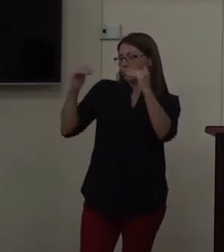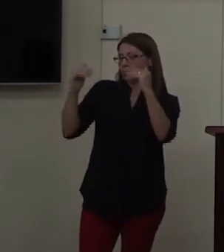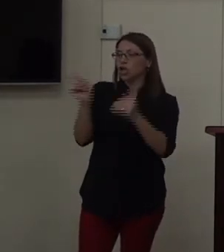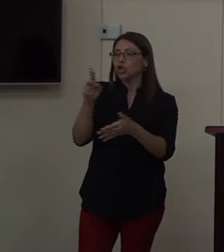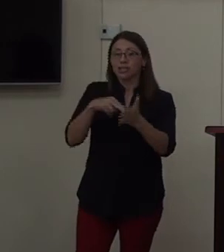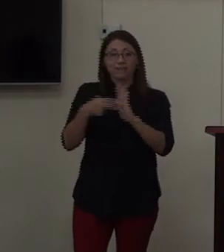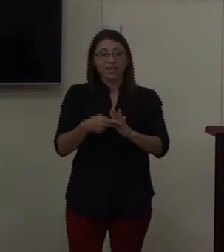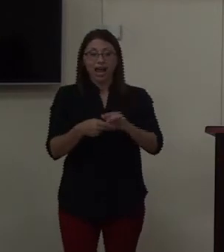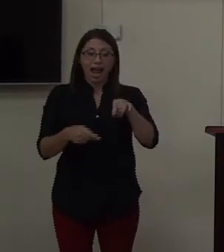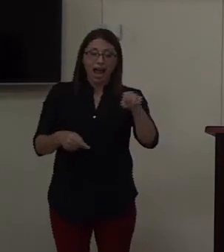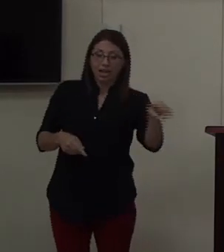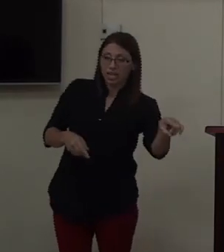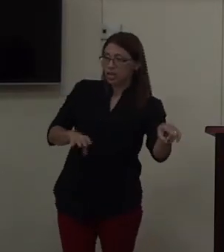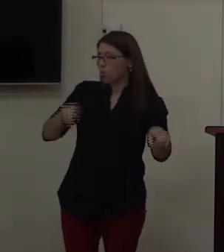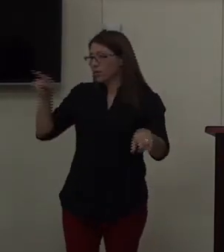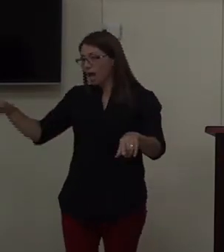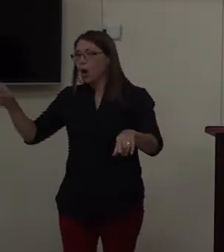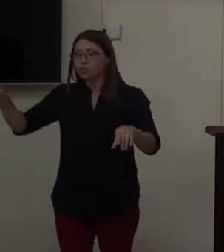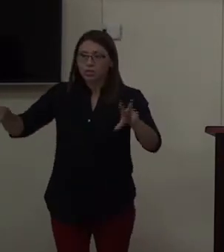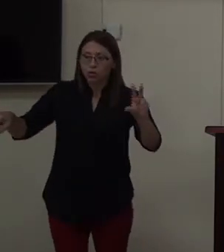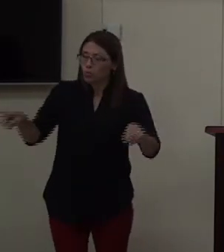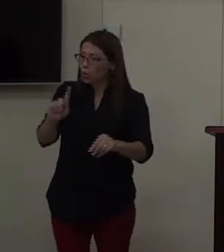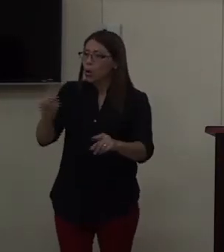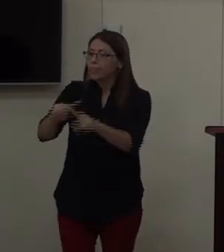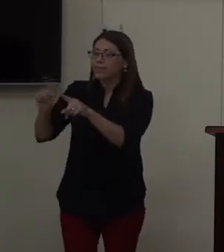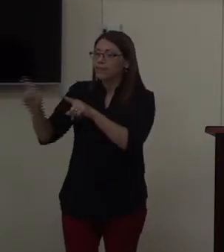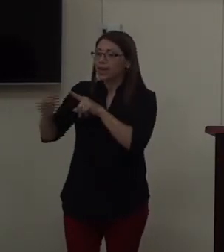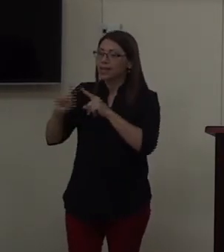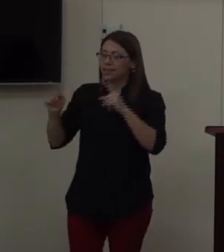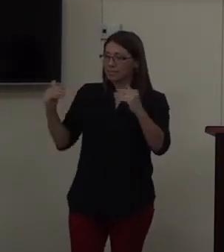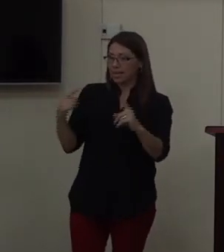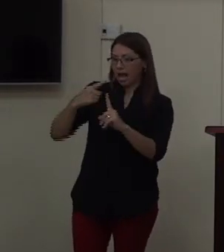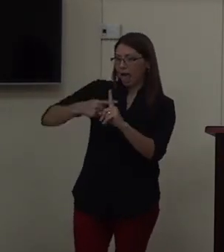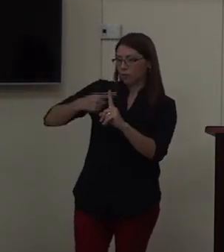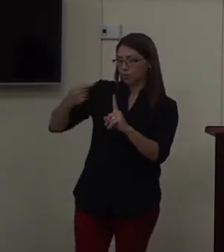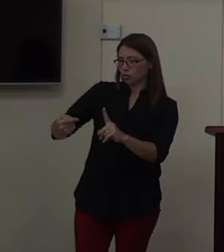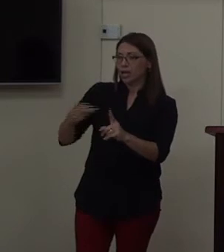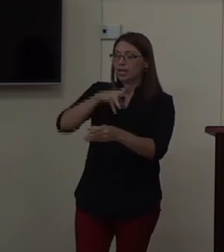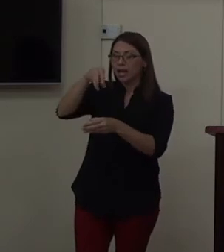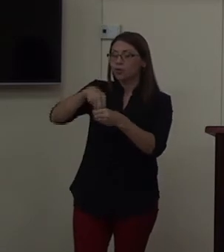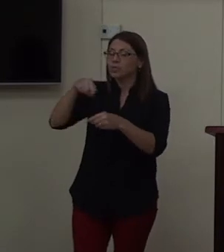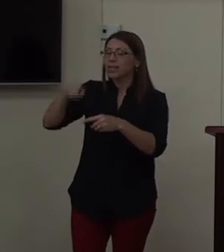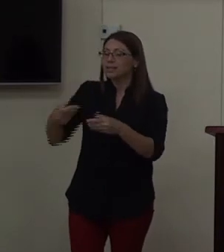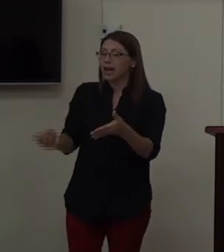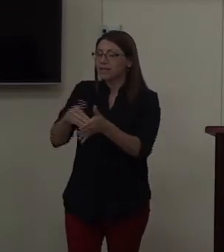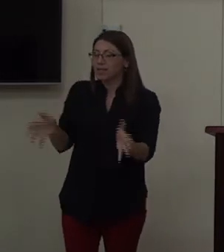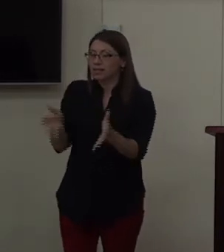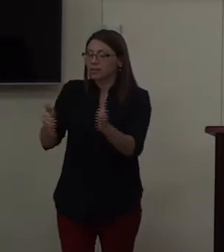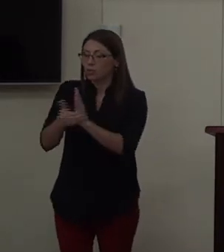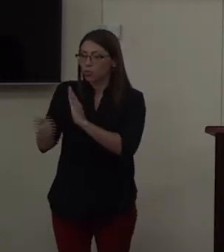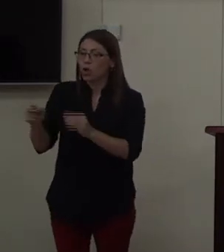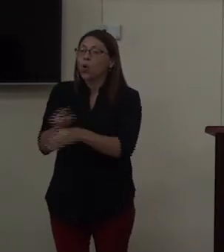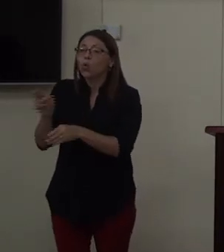aquí o allá, sino que hay diferentes grados, ¿verdad?, que incluyen desde la reactivación de la competencia y uso en